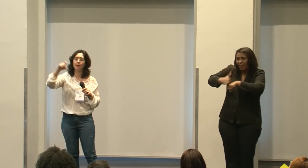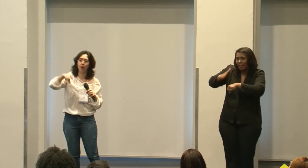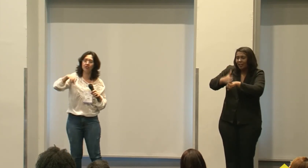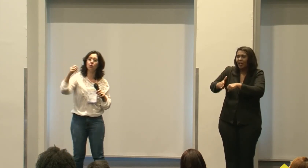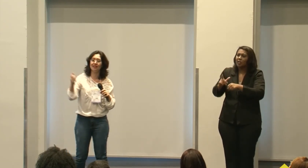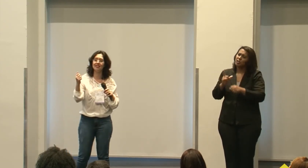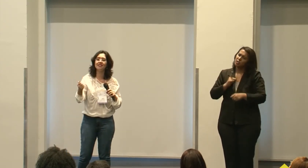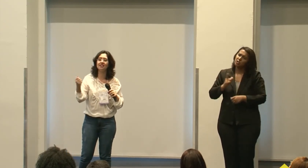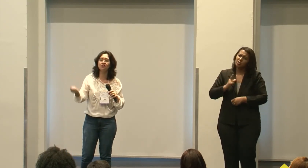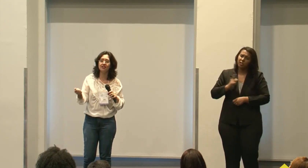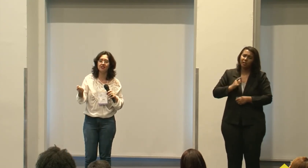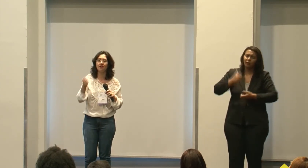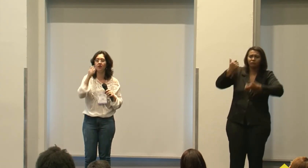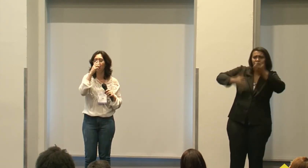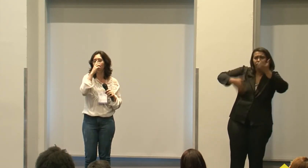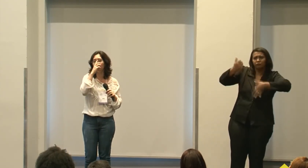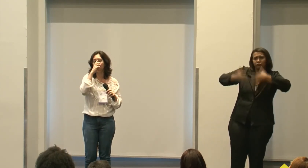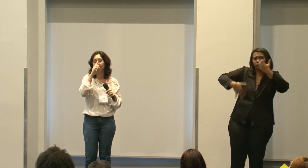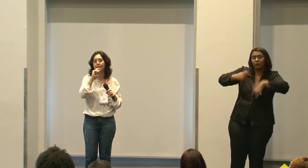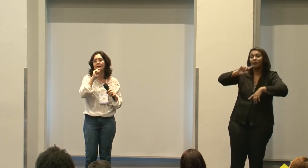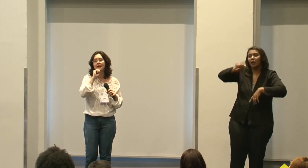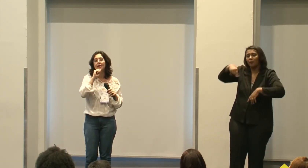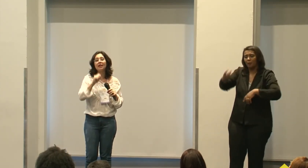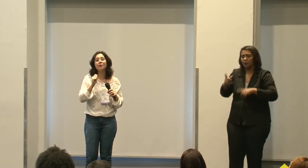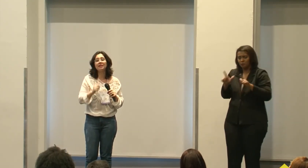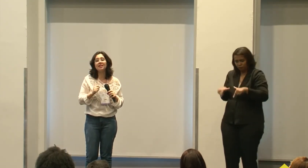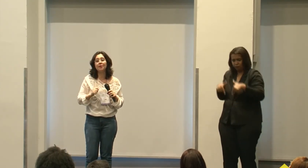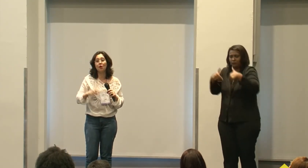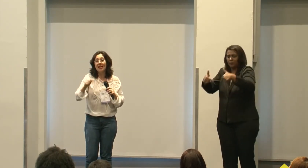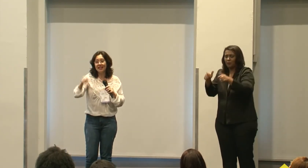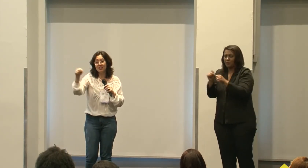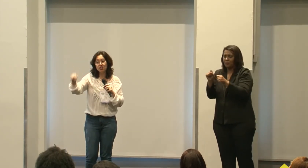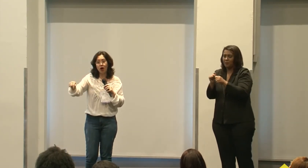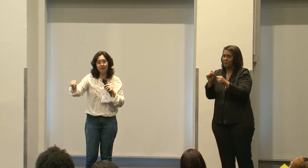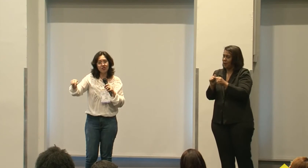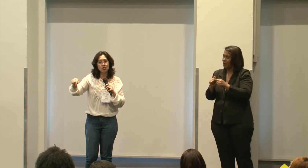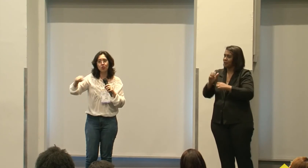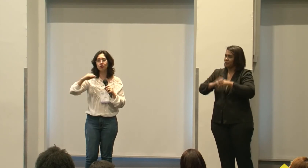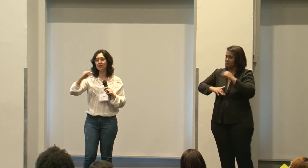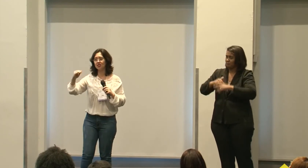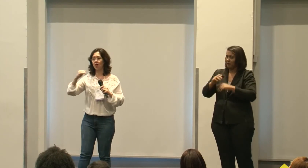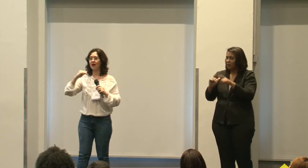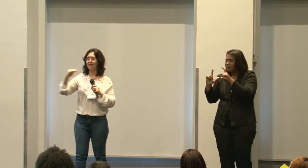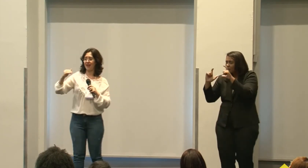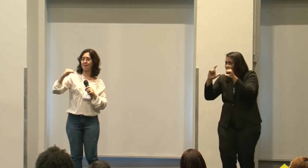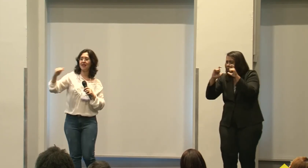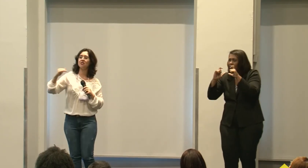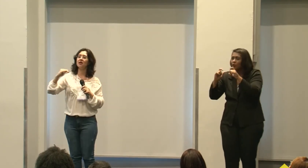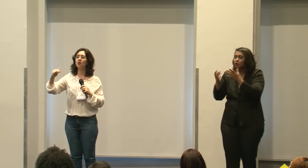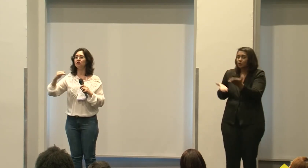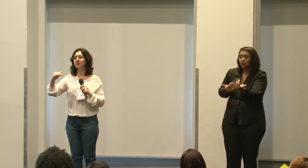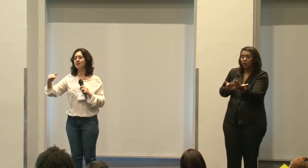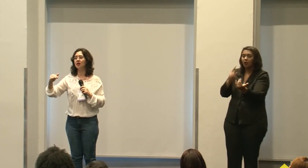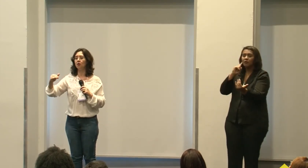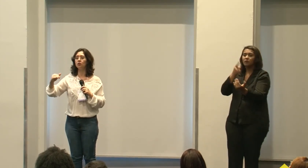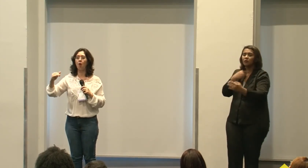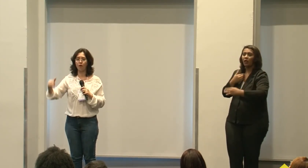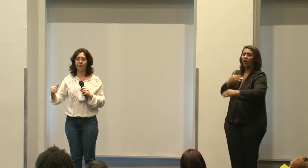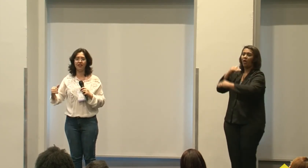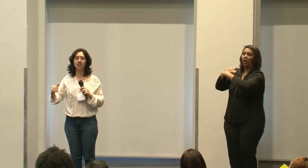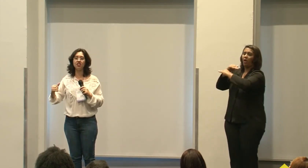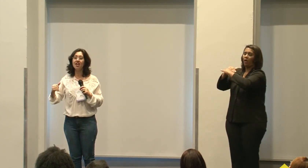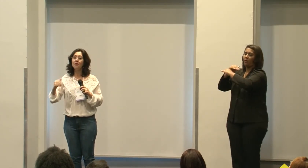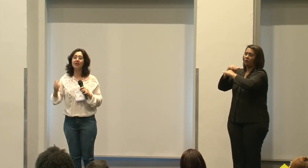início e depois o exercício dessa teoria, né? O que ele percebeu? Que esse jovem surdo, ele se colocava na mesma condição